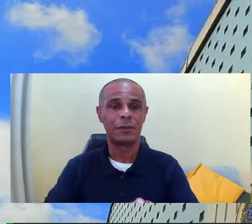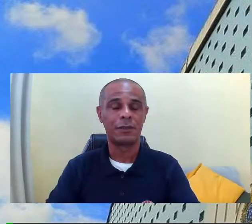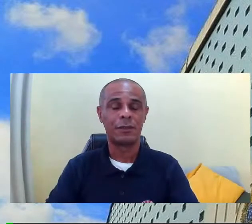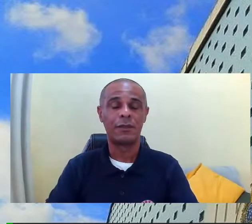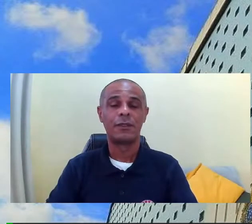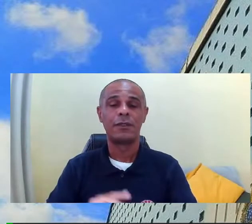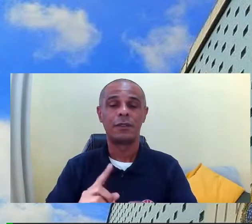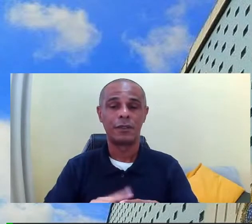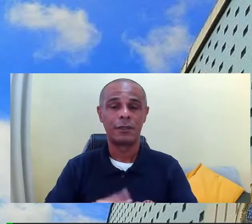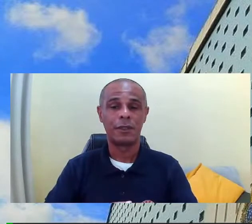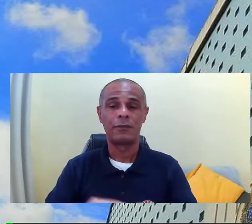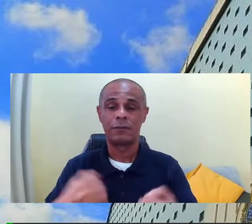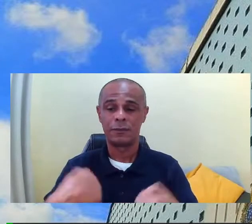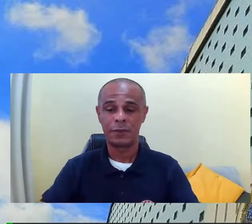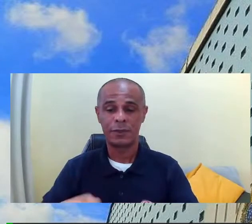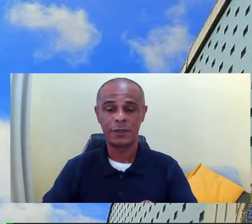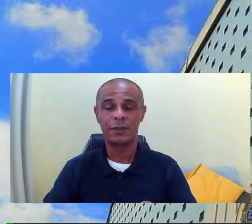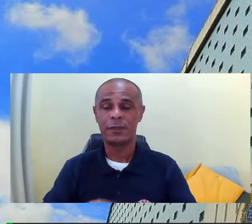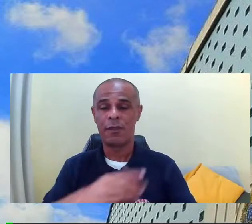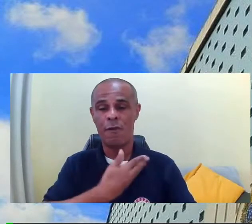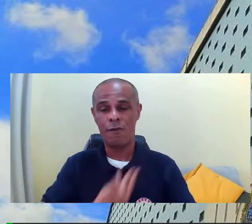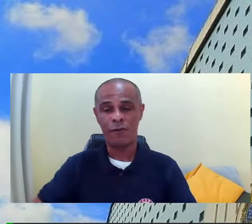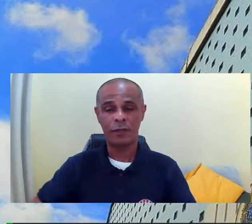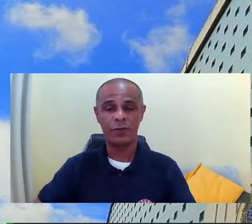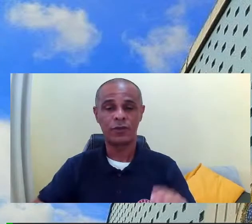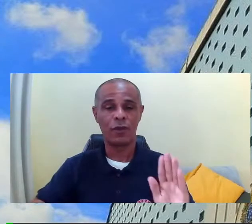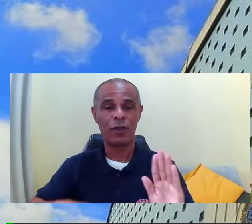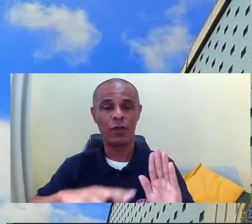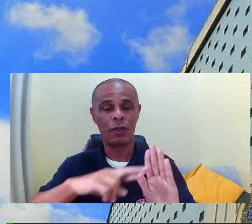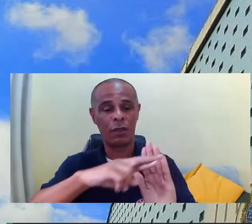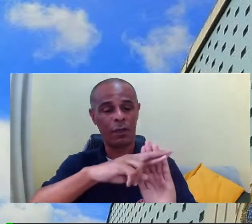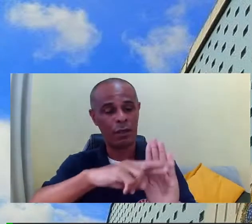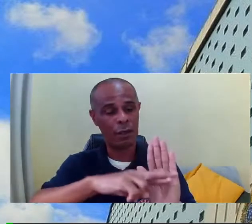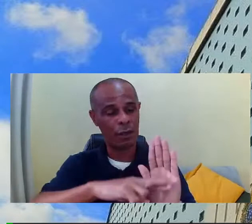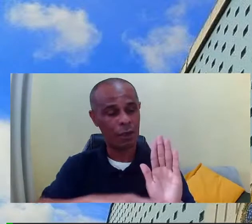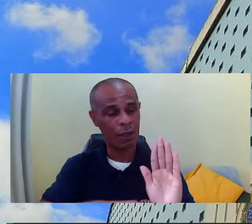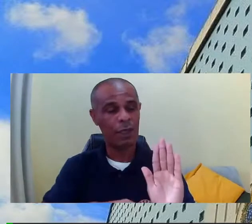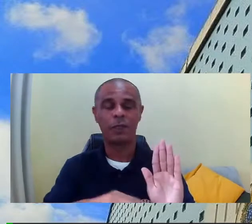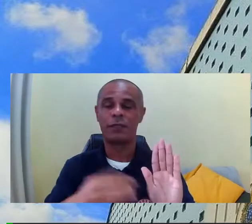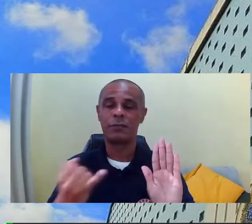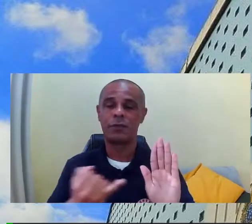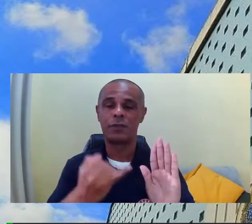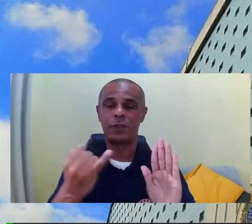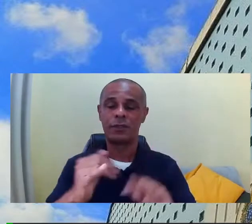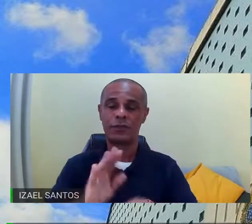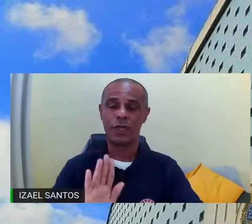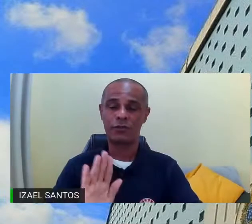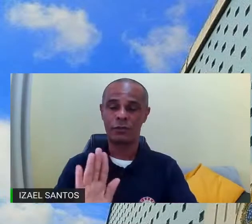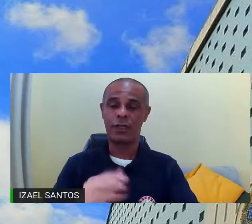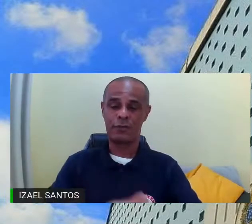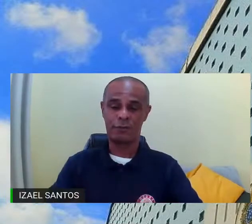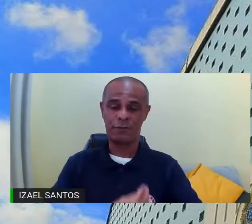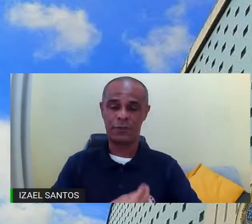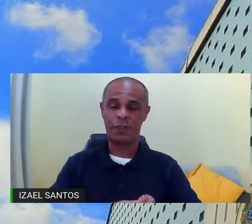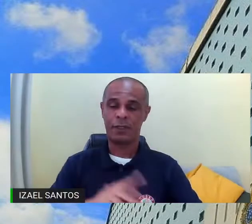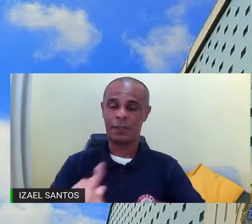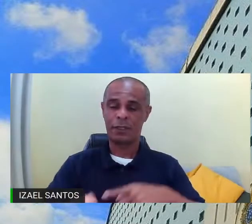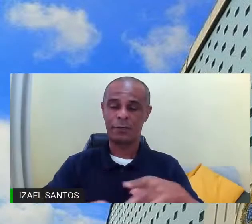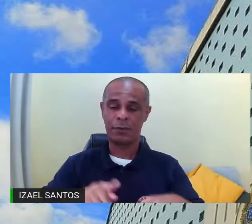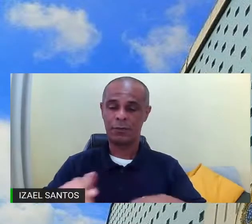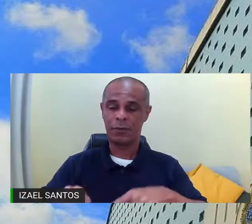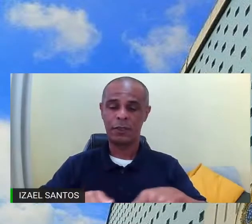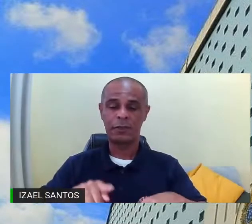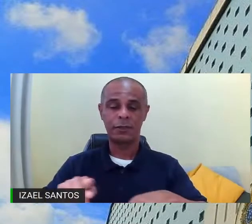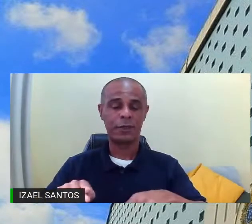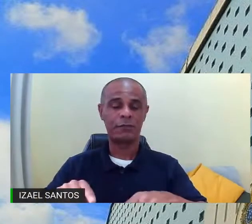sustentando políticas públicas em favor de melhores condições de vida da população, para que possa viver e trabalhar e ser